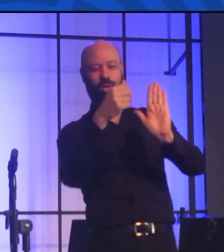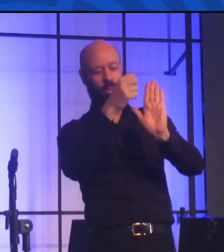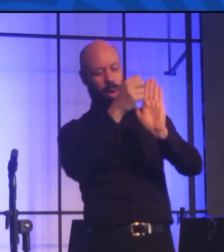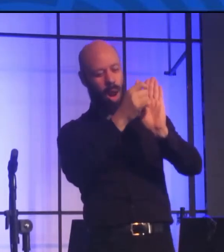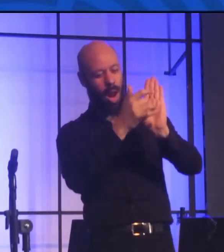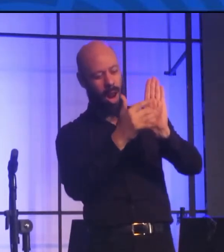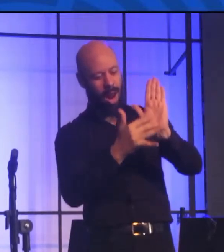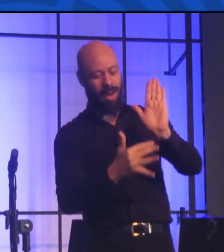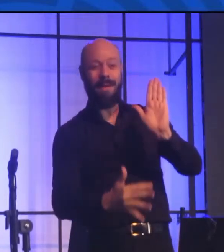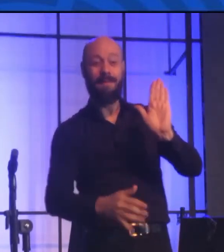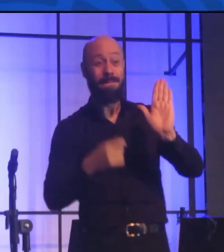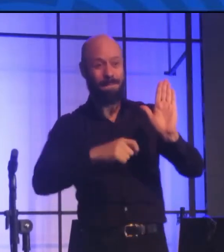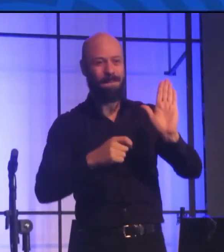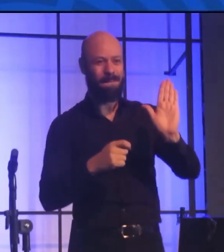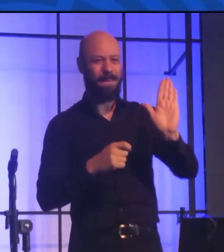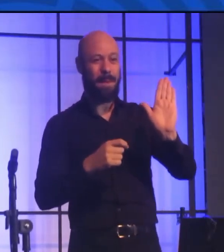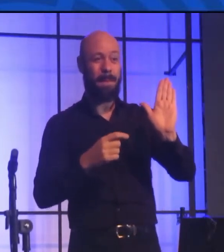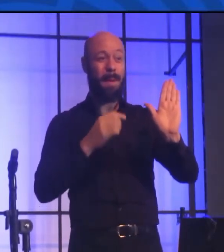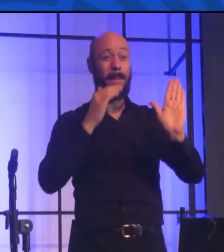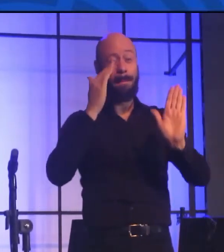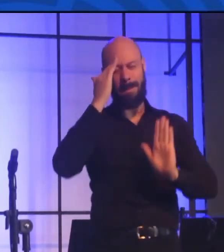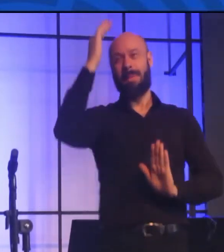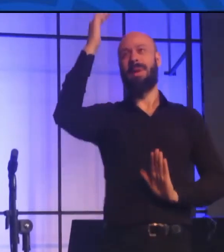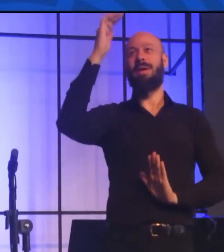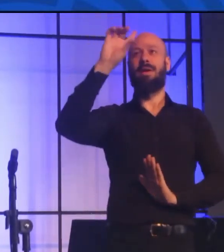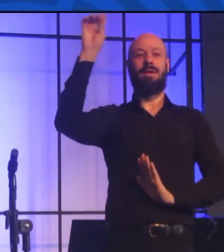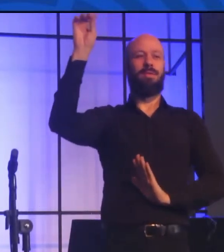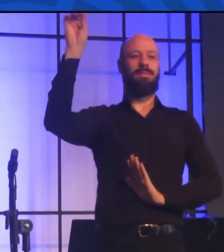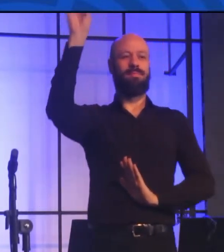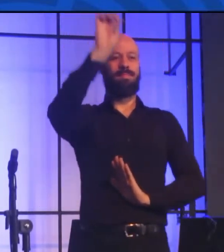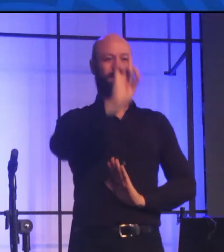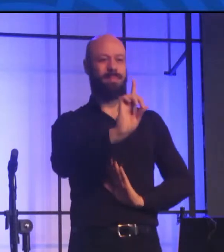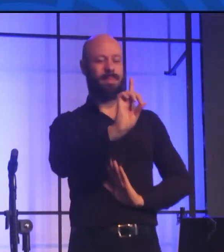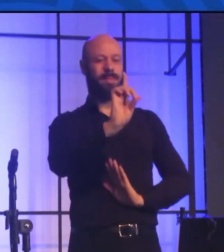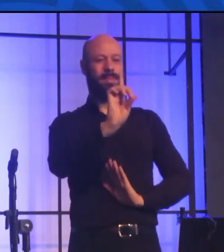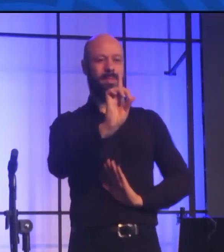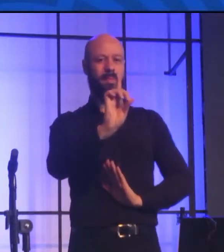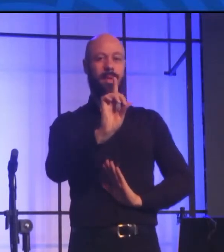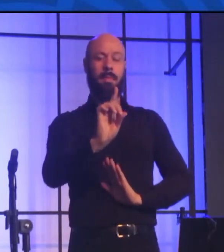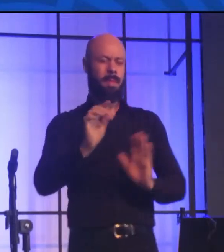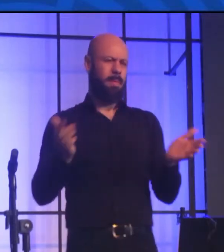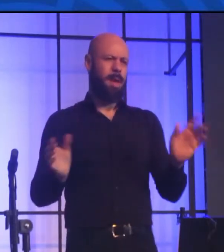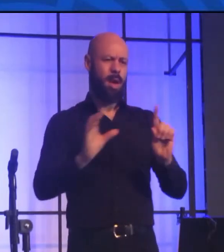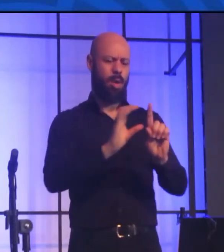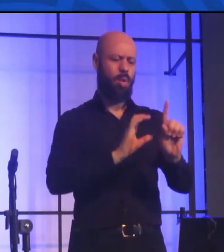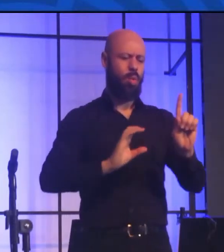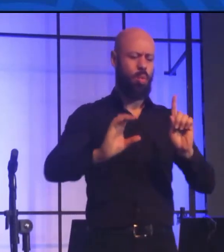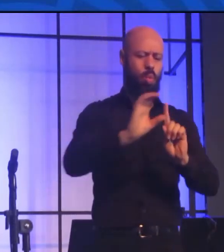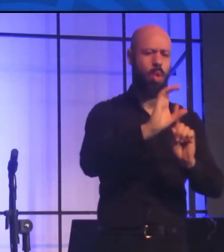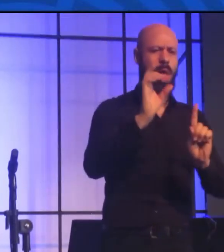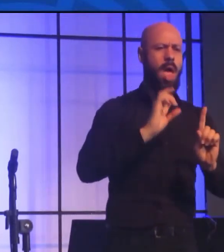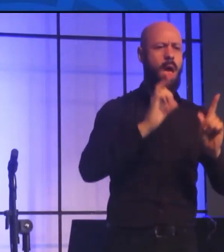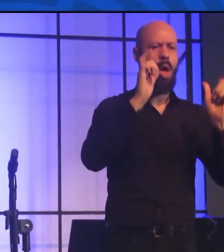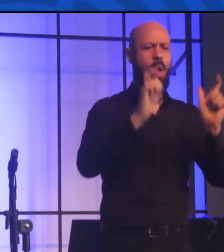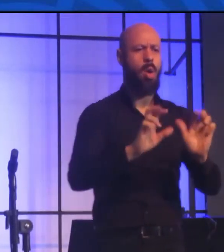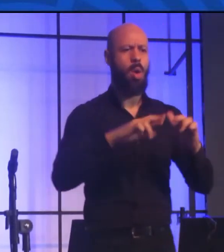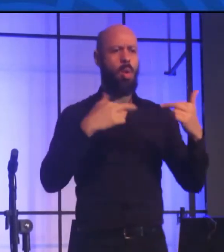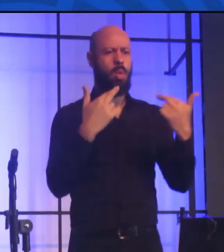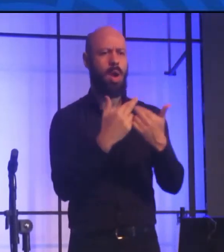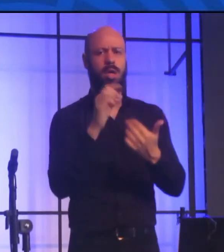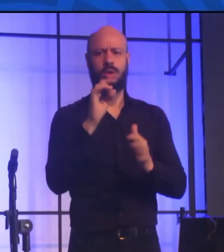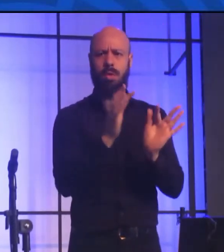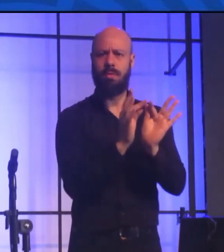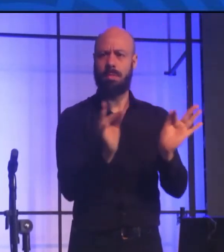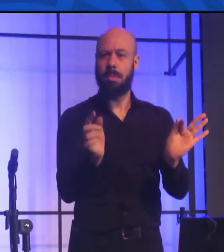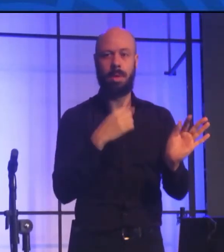Deus. A presença de Deus não é um culto aonde eu vou, não é uma reunião aonde eu participo, mas não. A presença